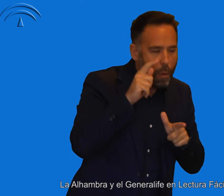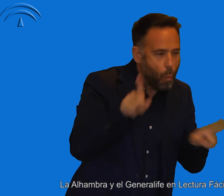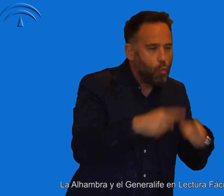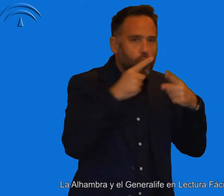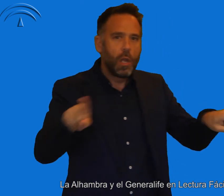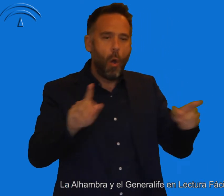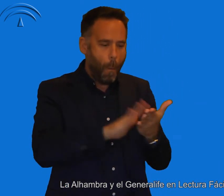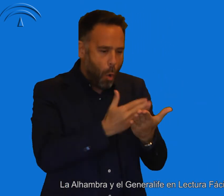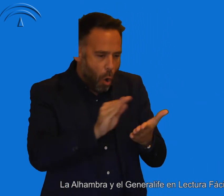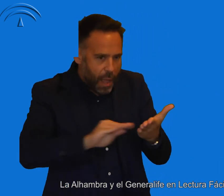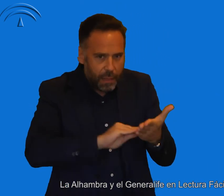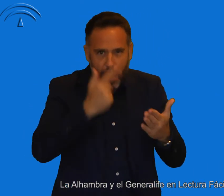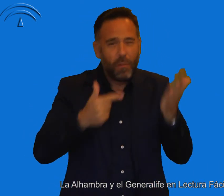poetas en todas las épocas.